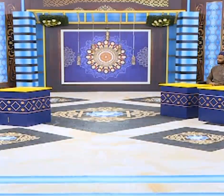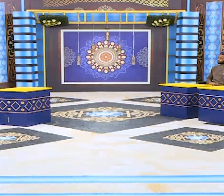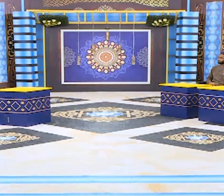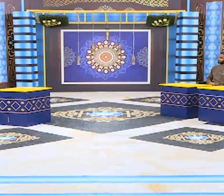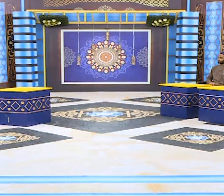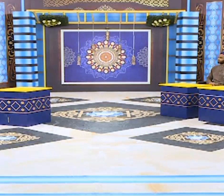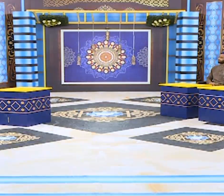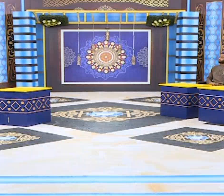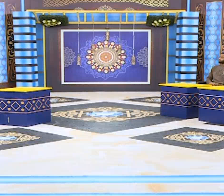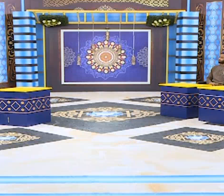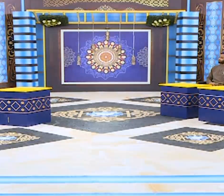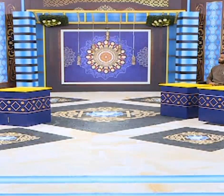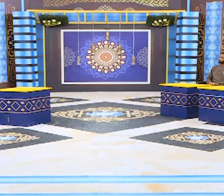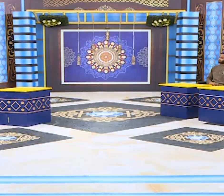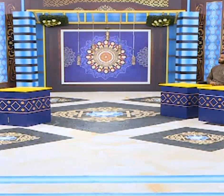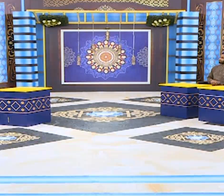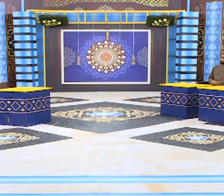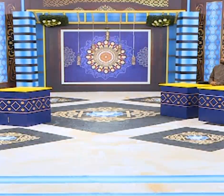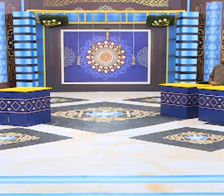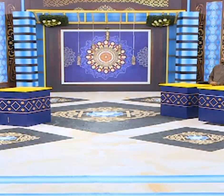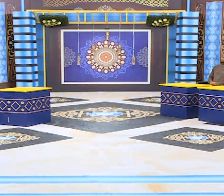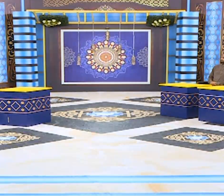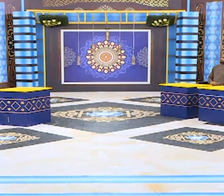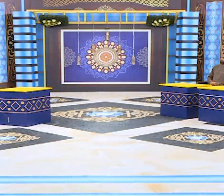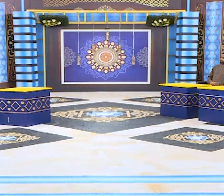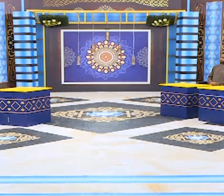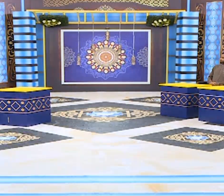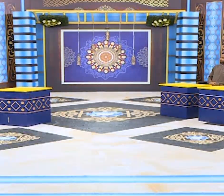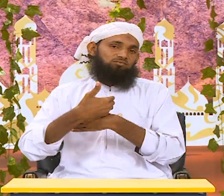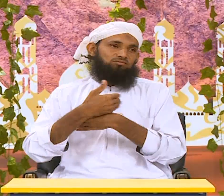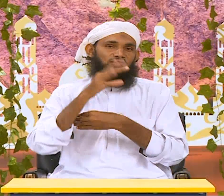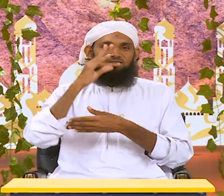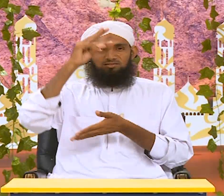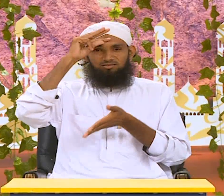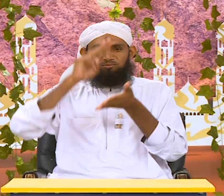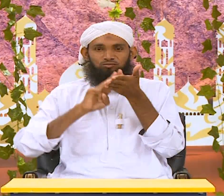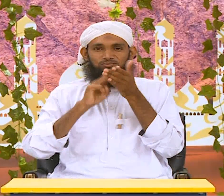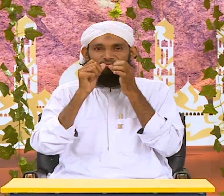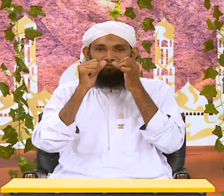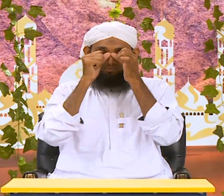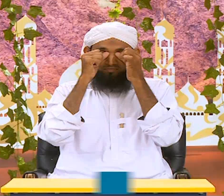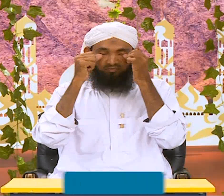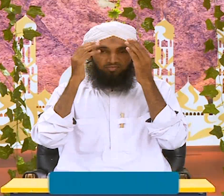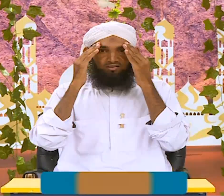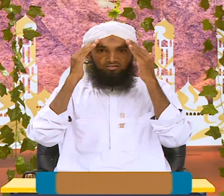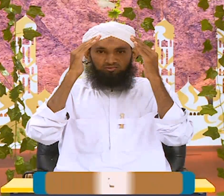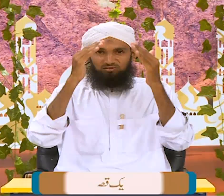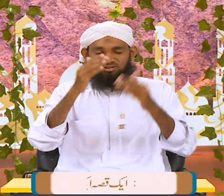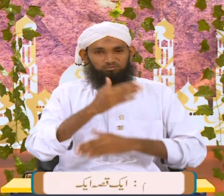دیجیے۔ اس حدیث پاک میں یہ کیسا پیارا اور نصیحت بھرا مدنی پھول ہے۔ سرکار اعظم رسول محترم صلی اللہ علیہ وآلہ